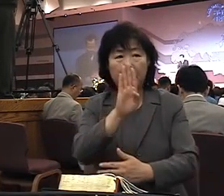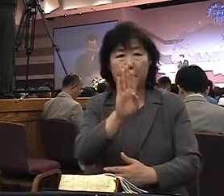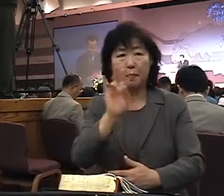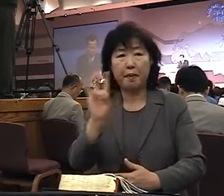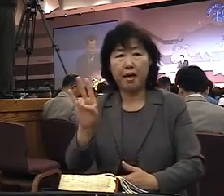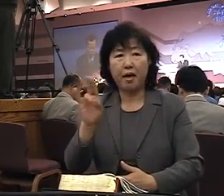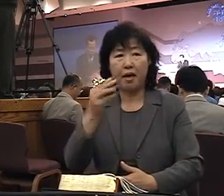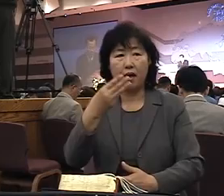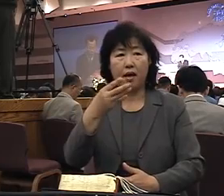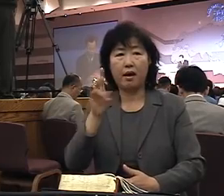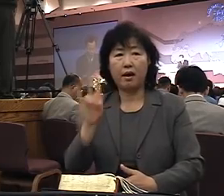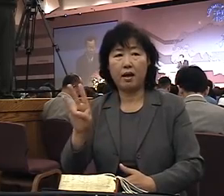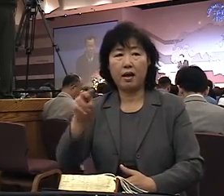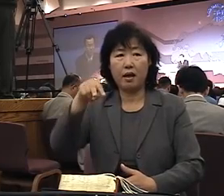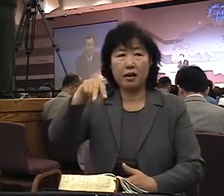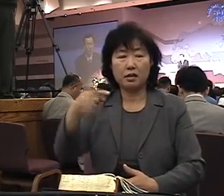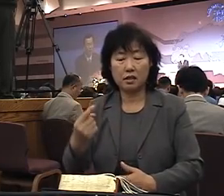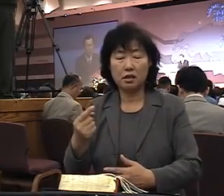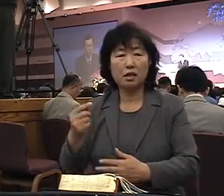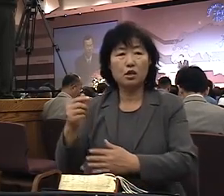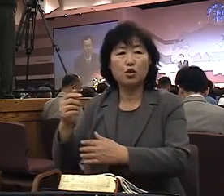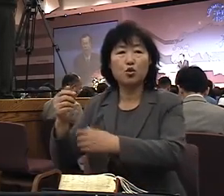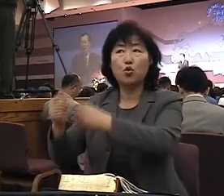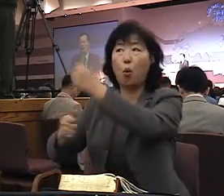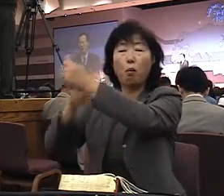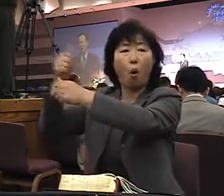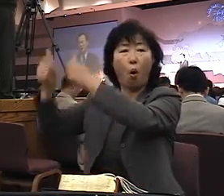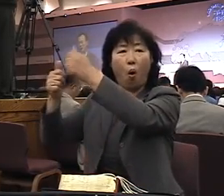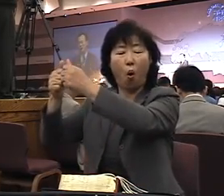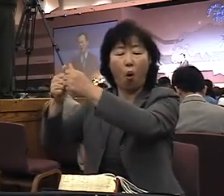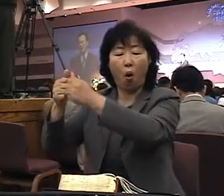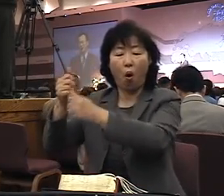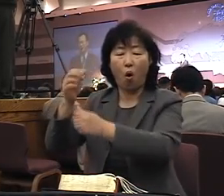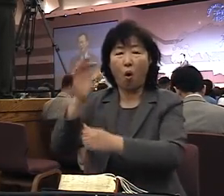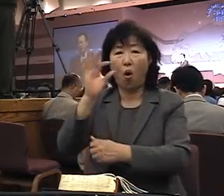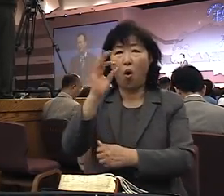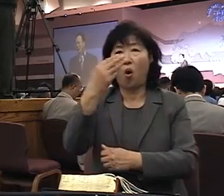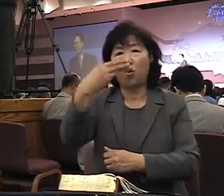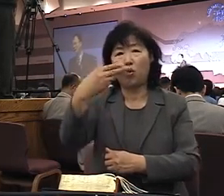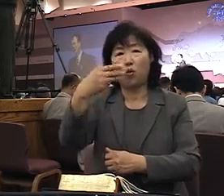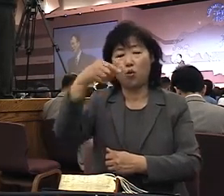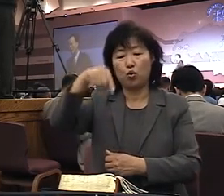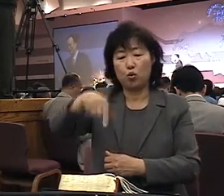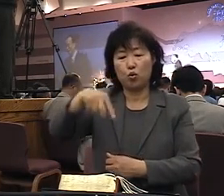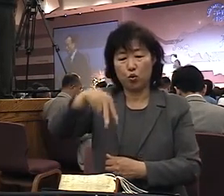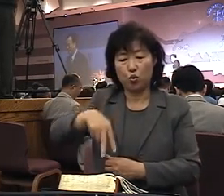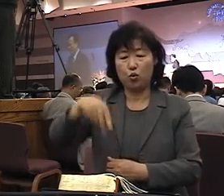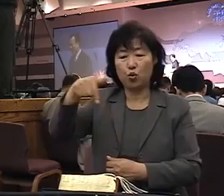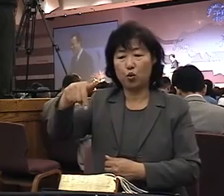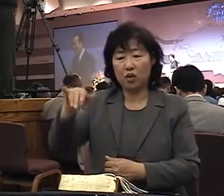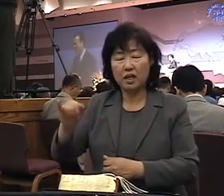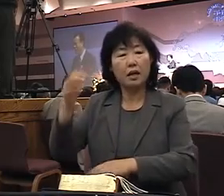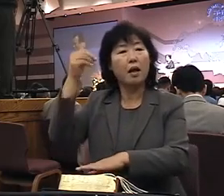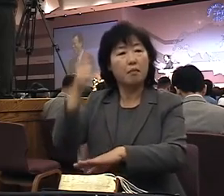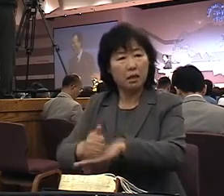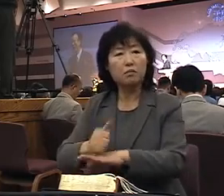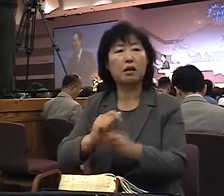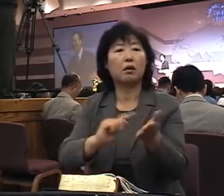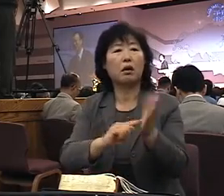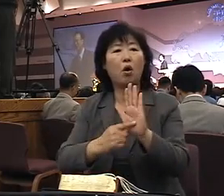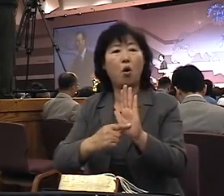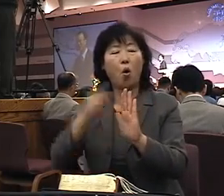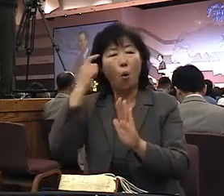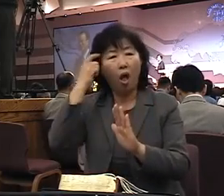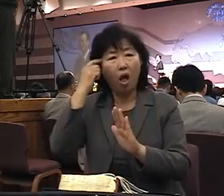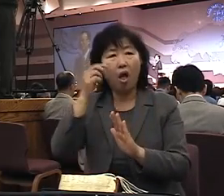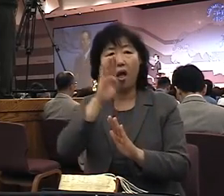세계, 베레스의 족보가 룻기 마지막 부분에 나온다는 거예요. 여러분, 이게 베레스가 여기 왜